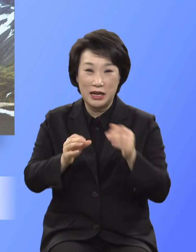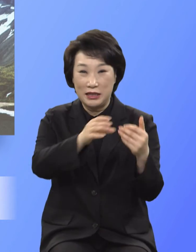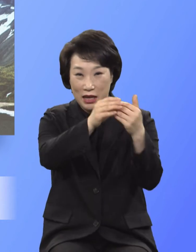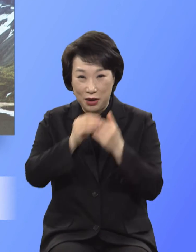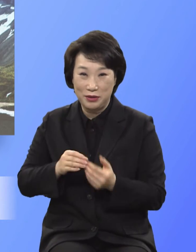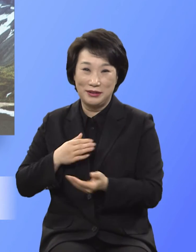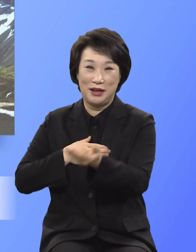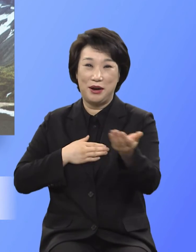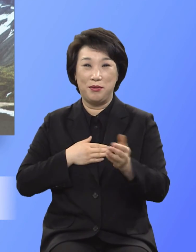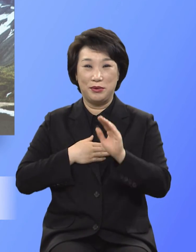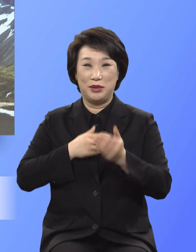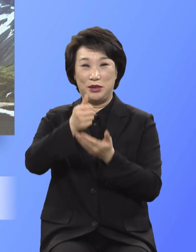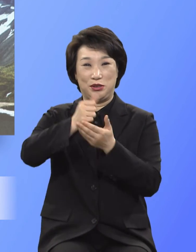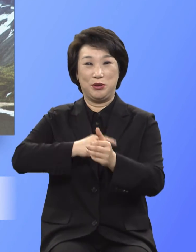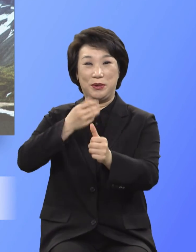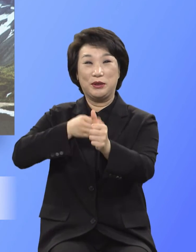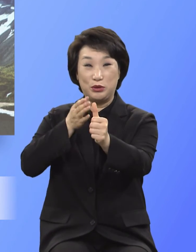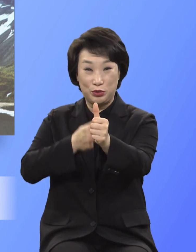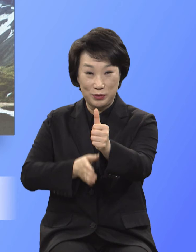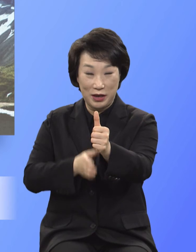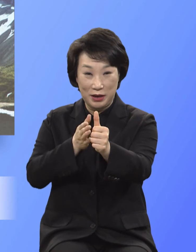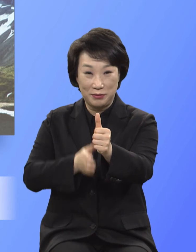이름으로 축복합니다.